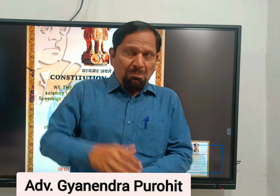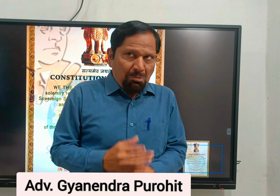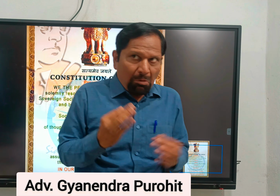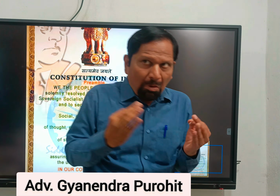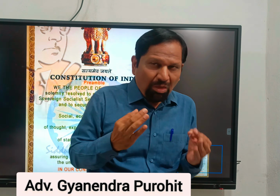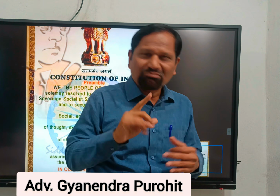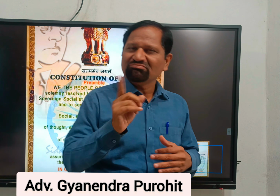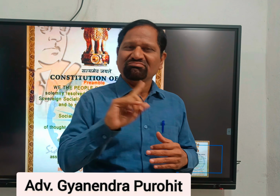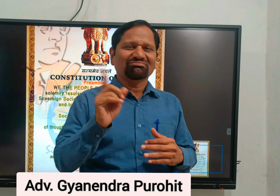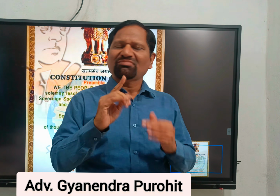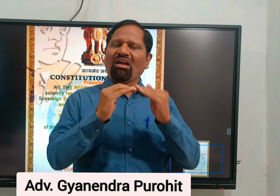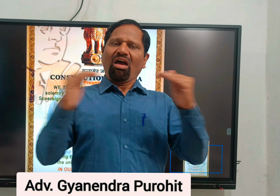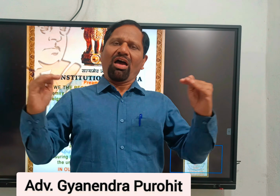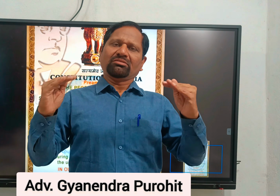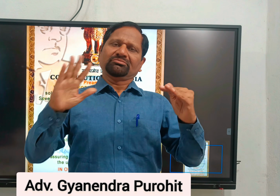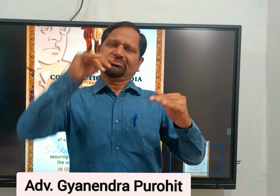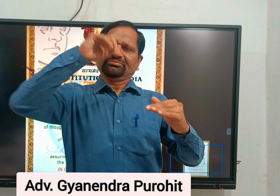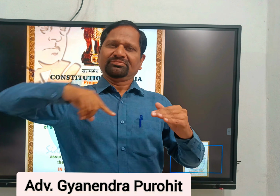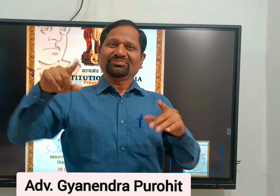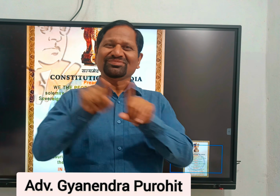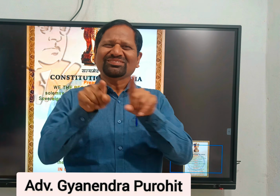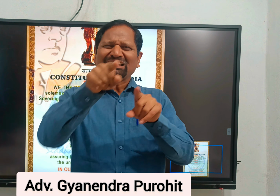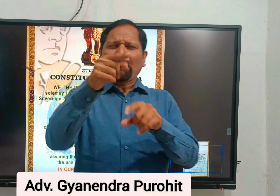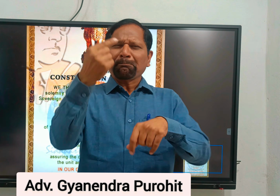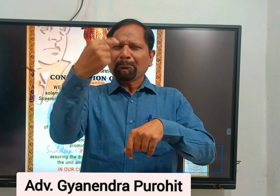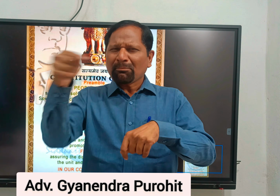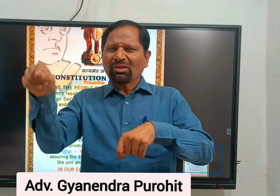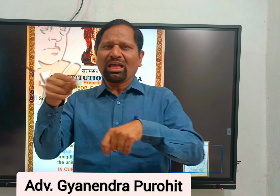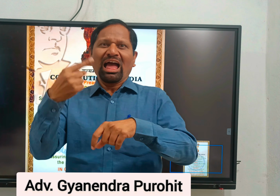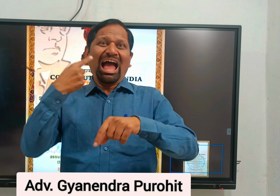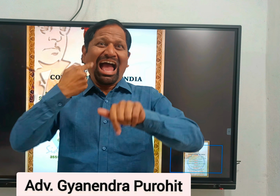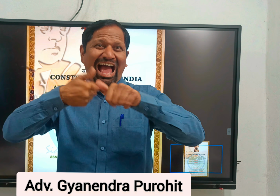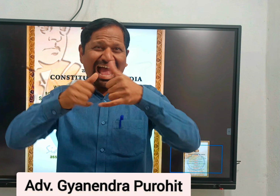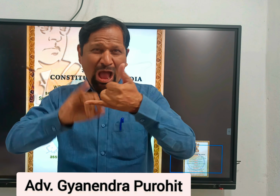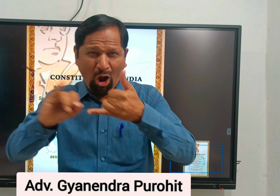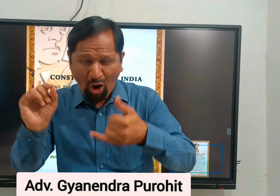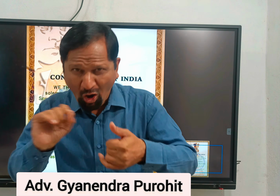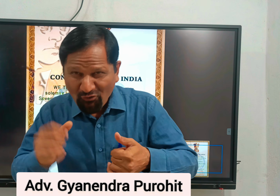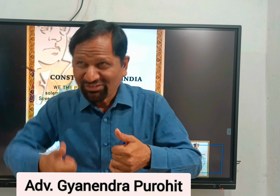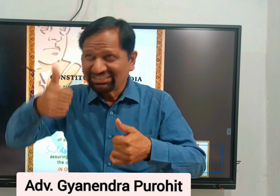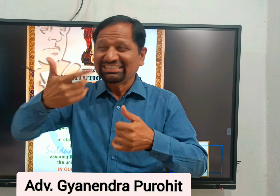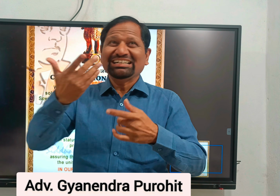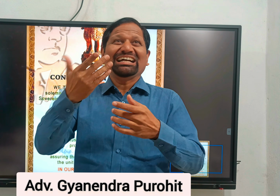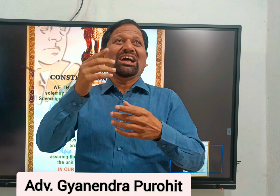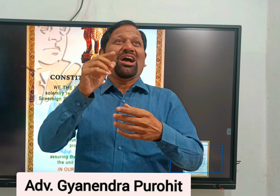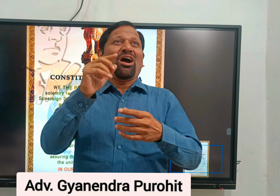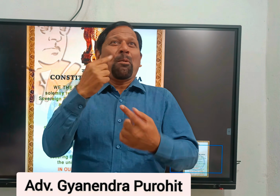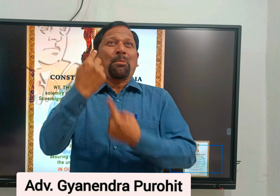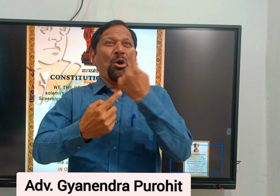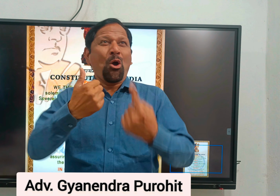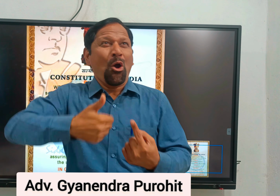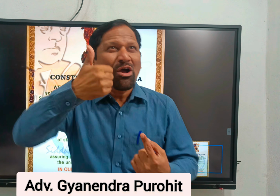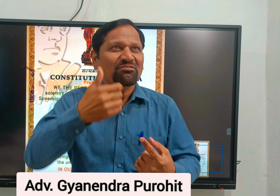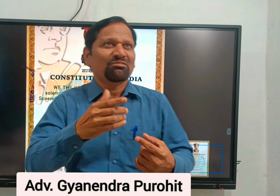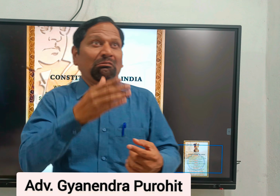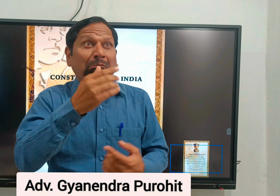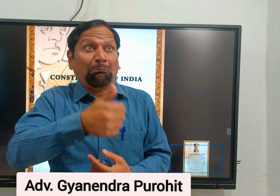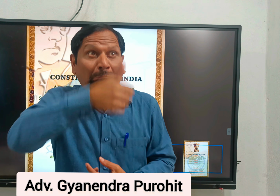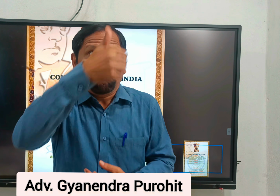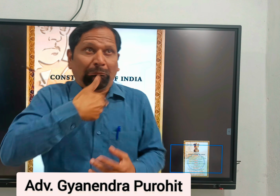ये बहुत महत्वपूर्ण बात है। चाहे वो ब्यूरोक्रेट्स हों, पॉलिटिशियंस हों,